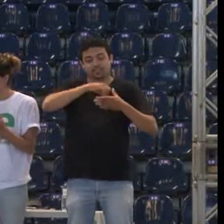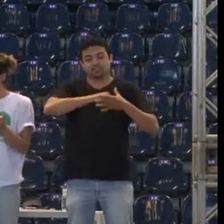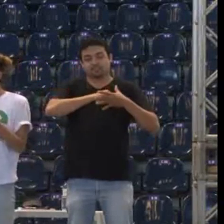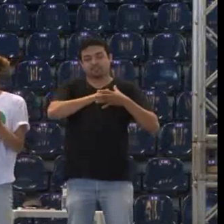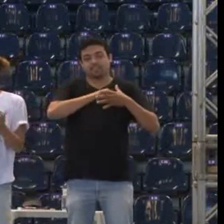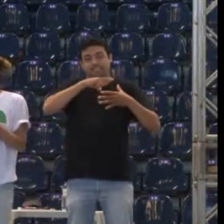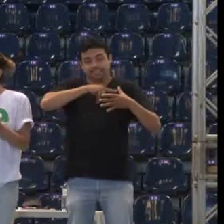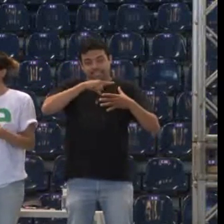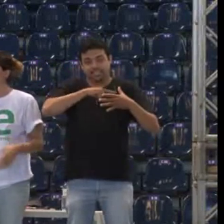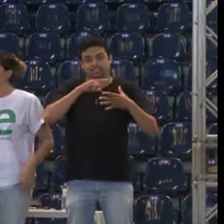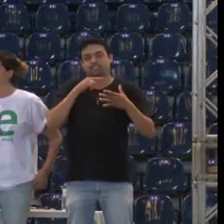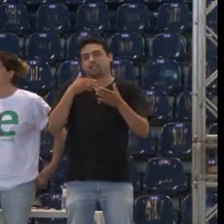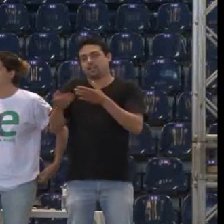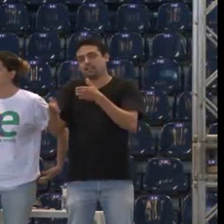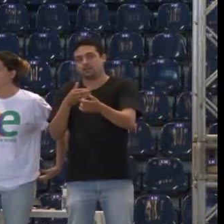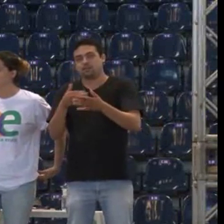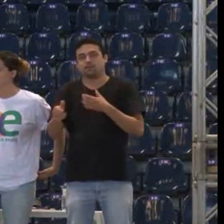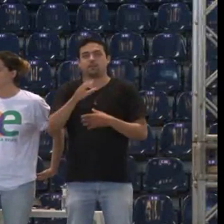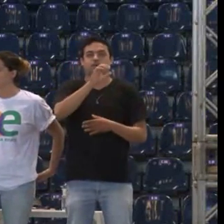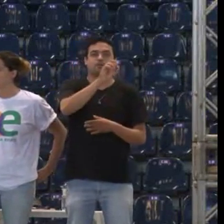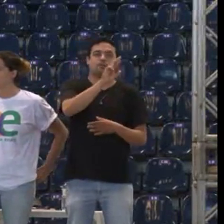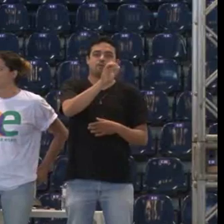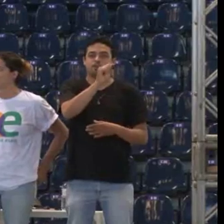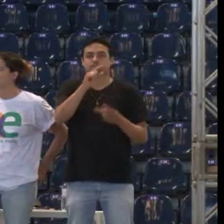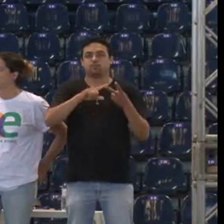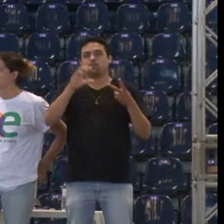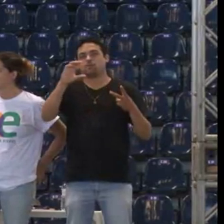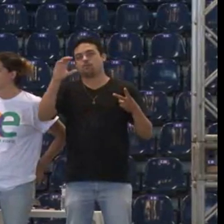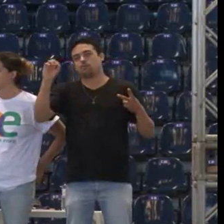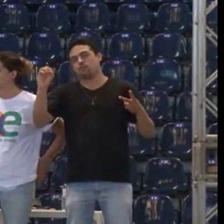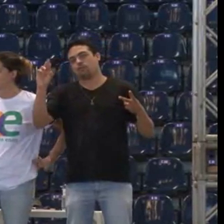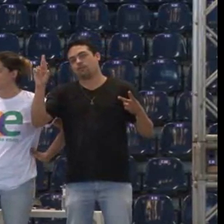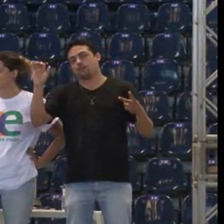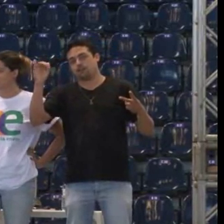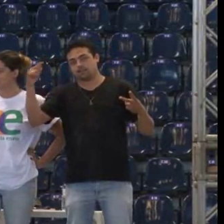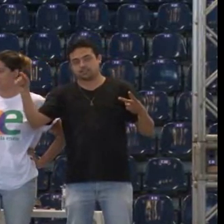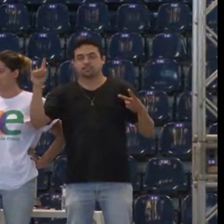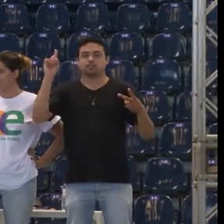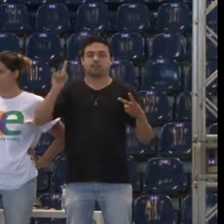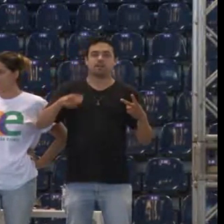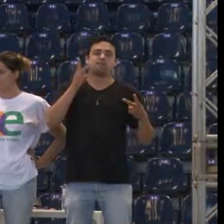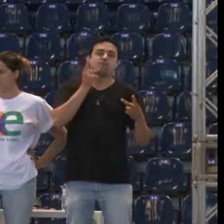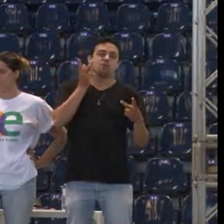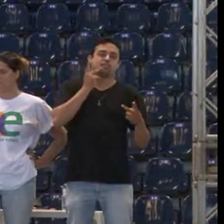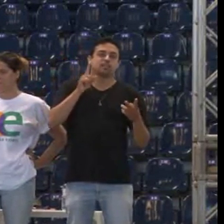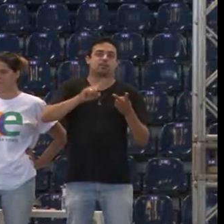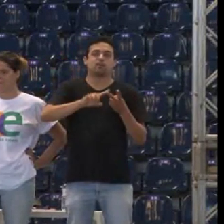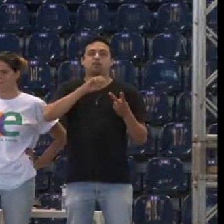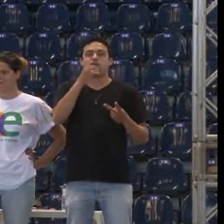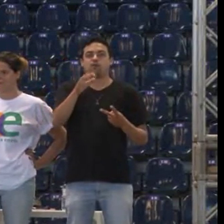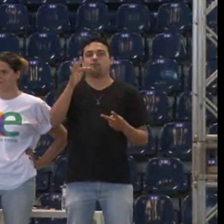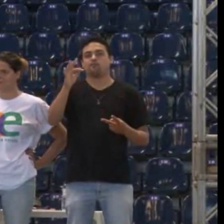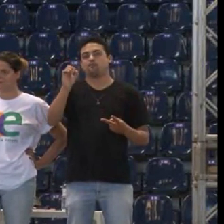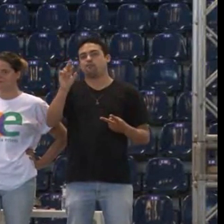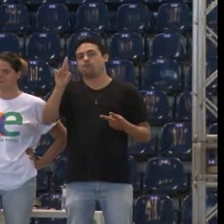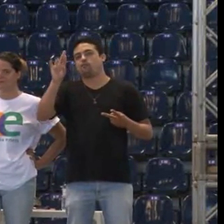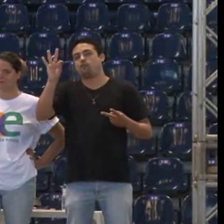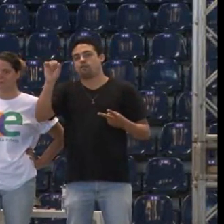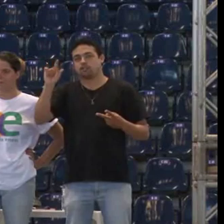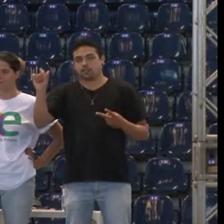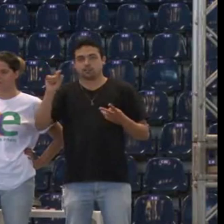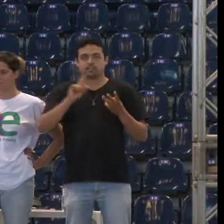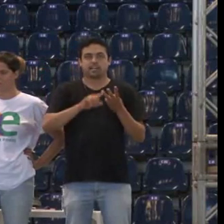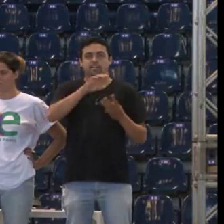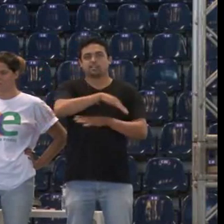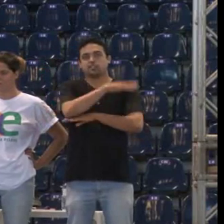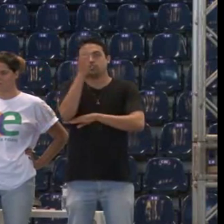não importa se é coração se é coração se fortaleza ce e fortaleza se é